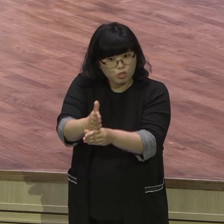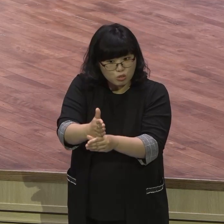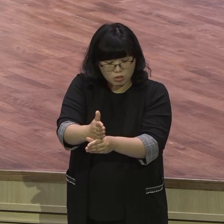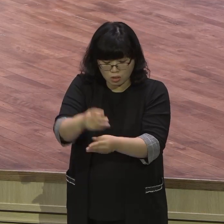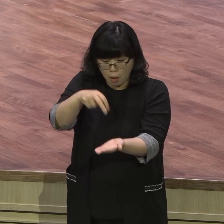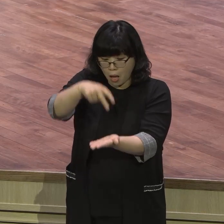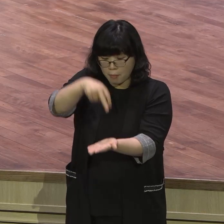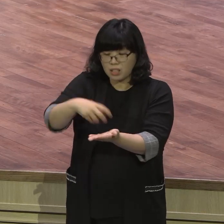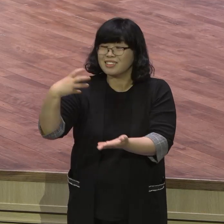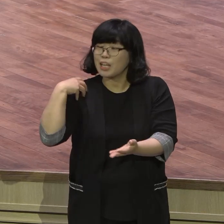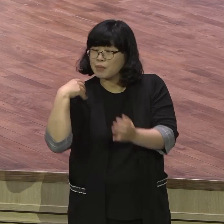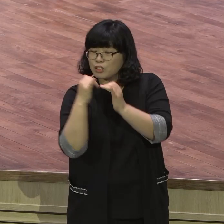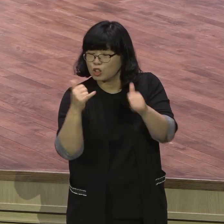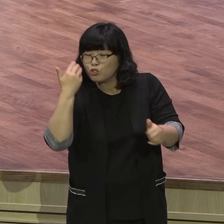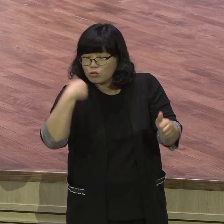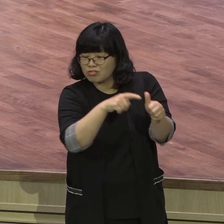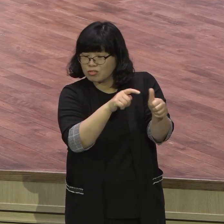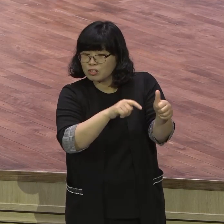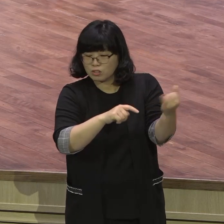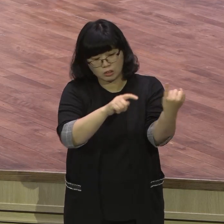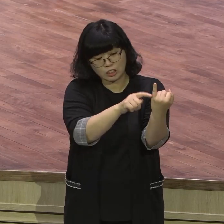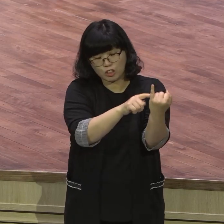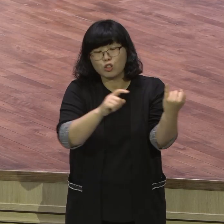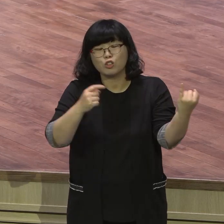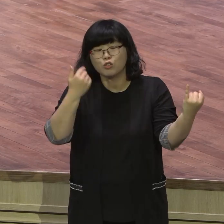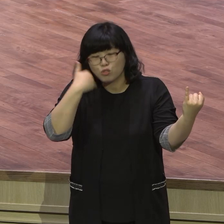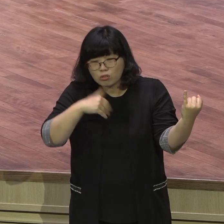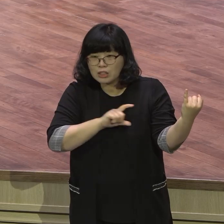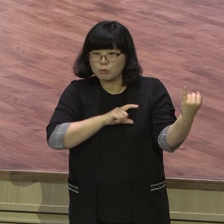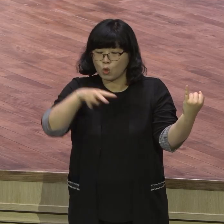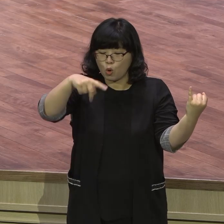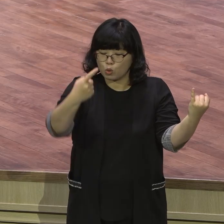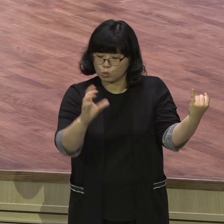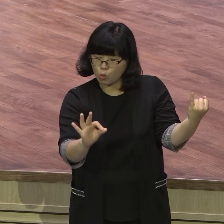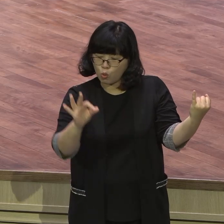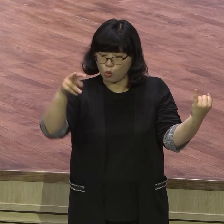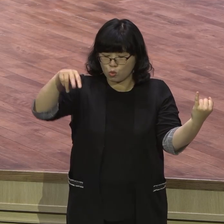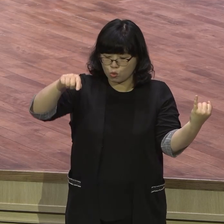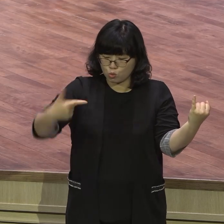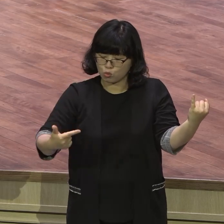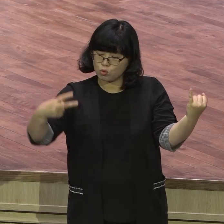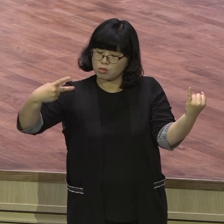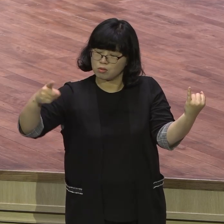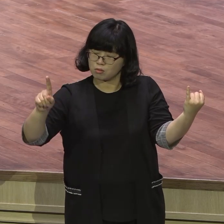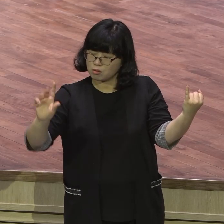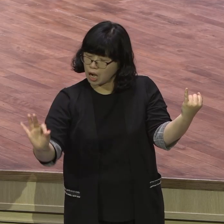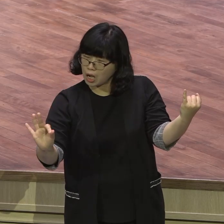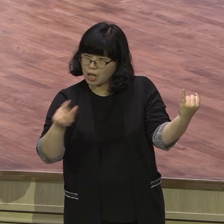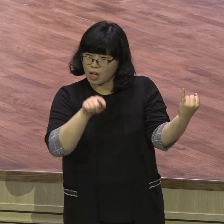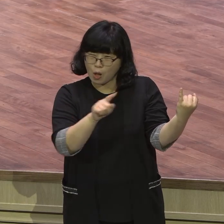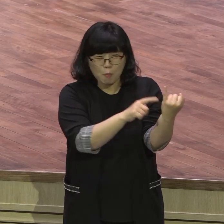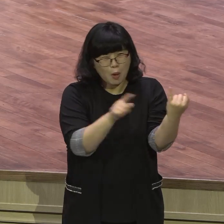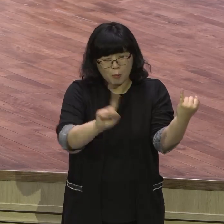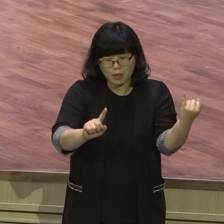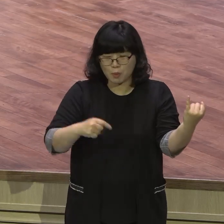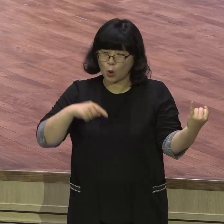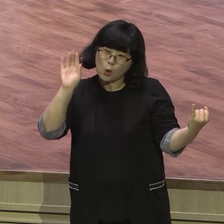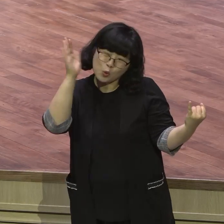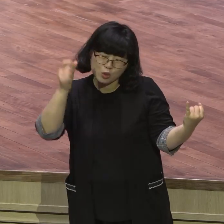송순단이 누구냐 가수 송가인의 엄마요. 이 사람은 전라도 진도